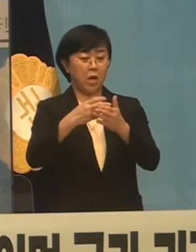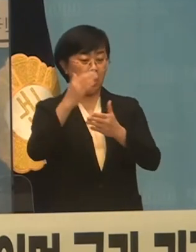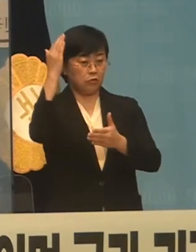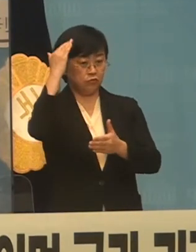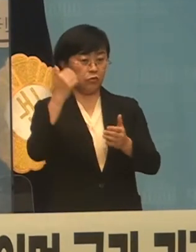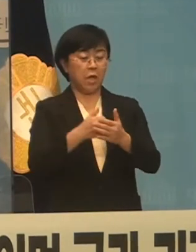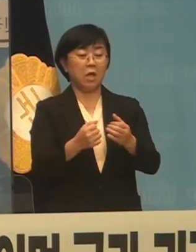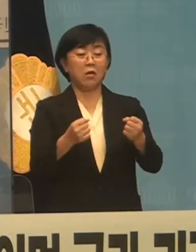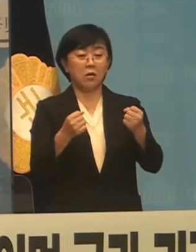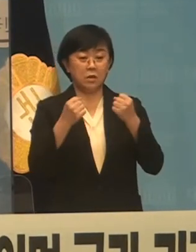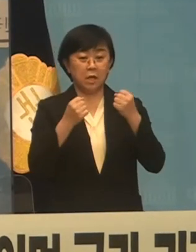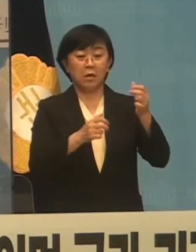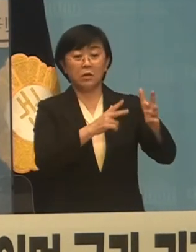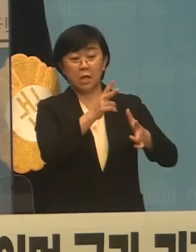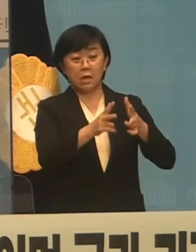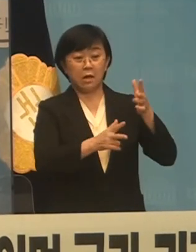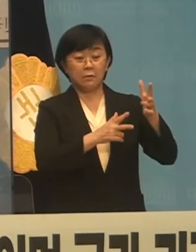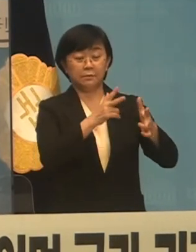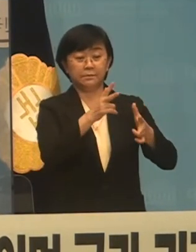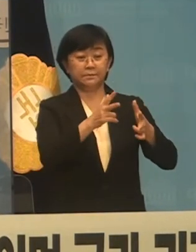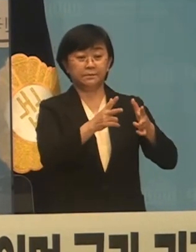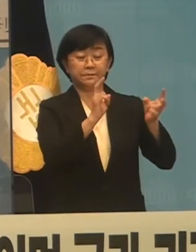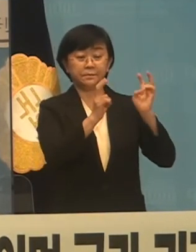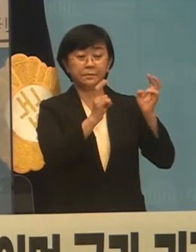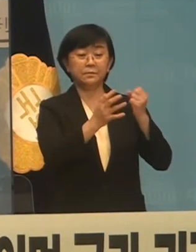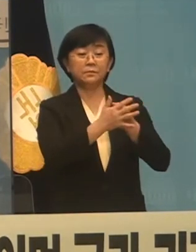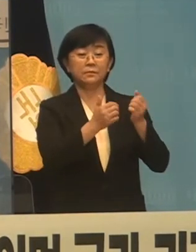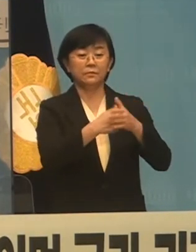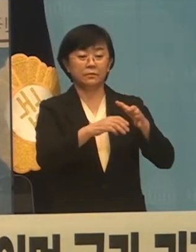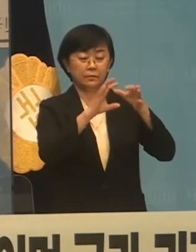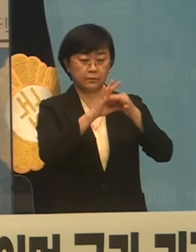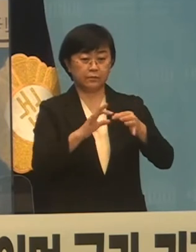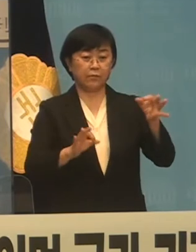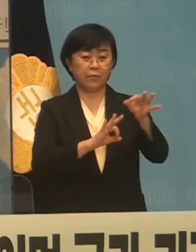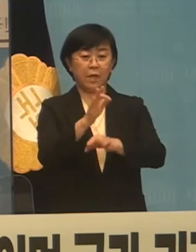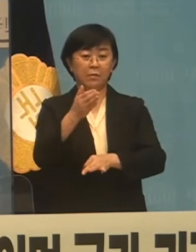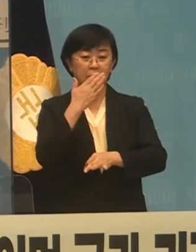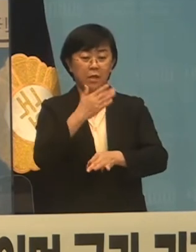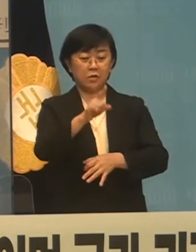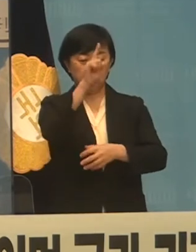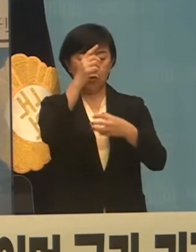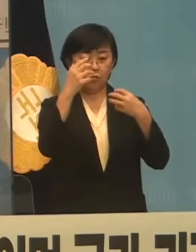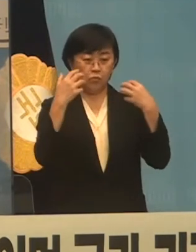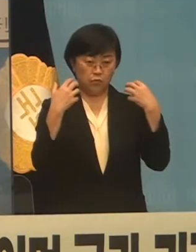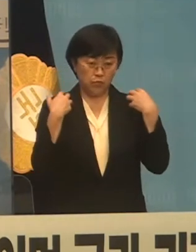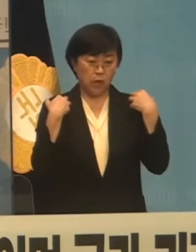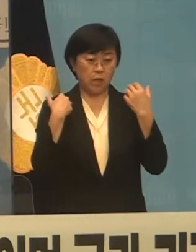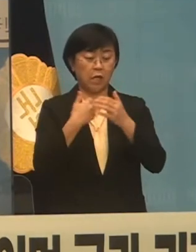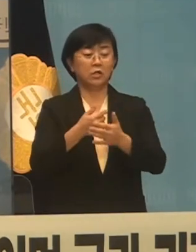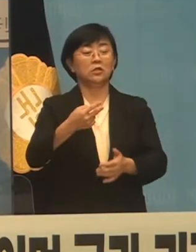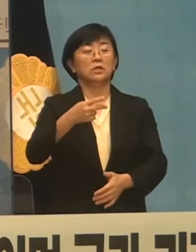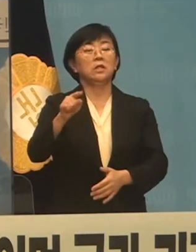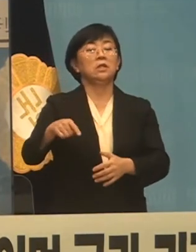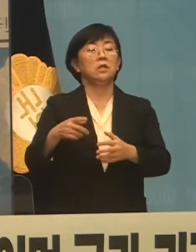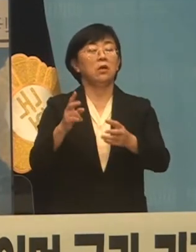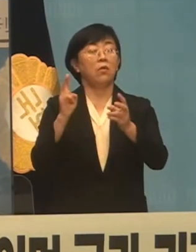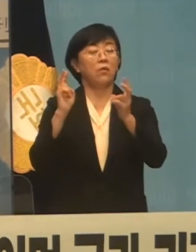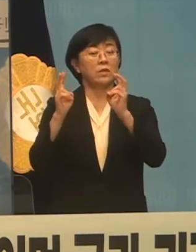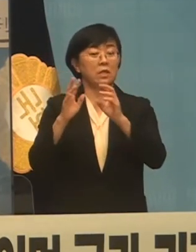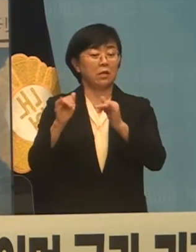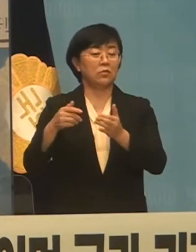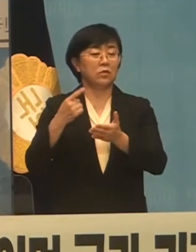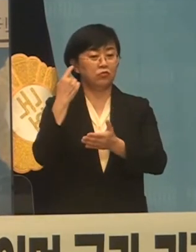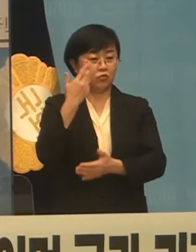국내 건실한 기업들이 지속적인 경영이 가능할 수 있도록 정부에게 두산공작기계